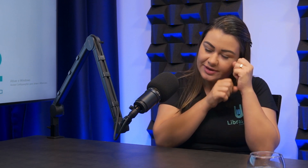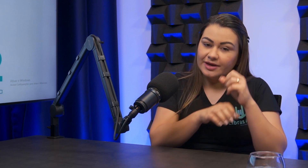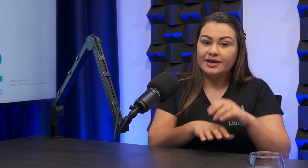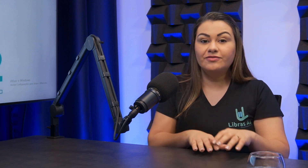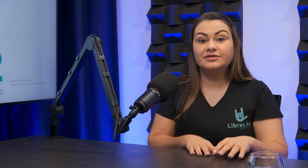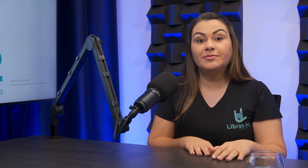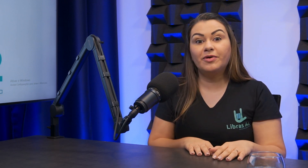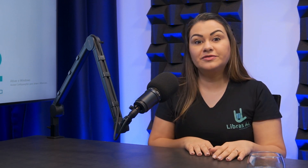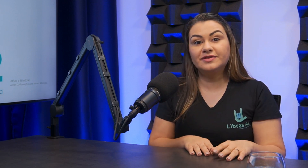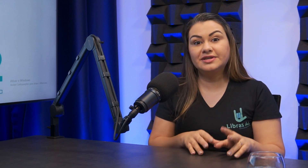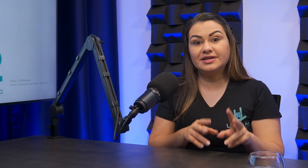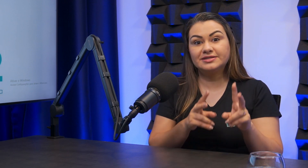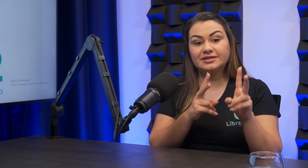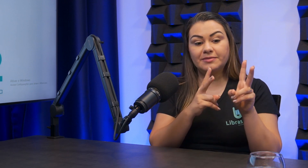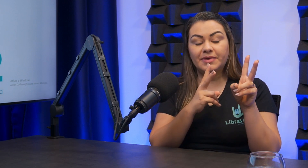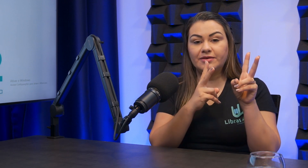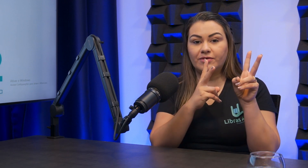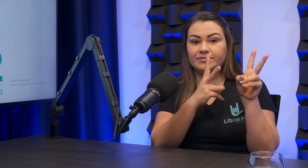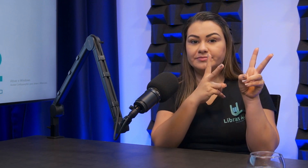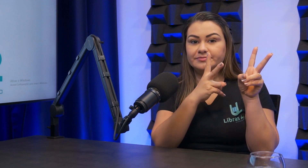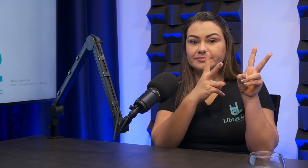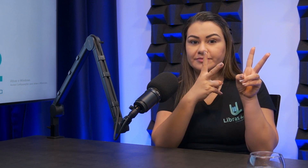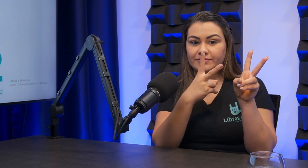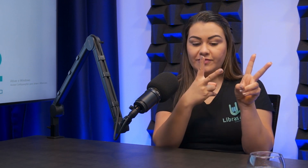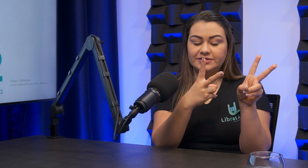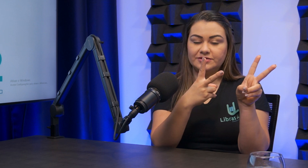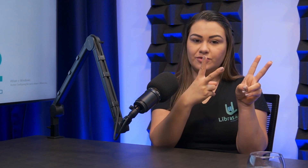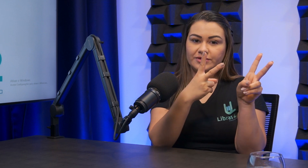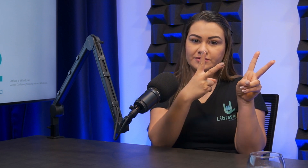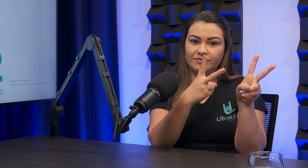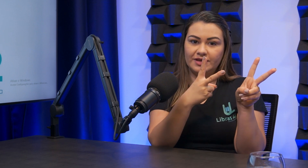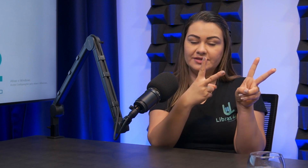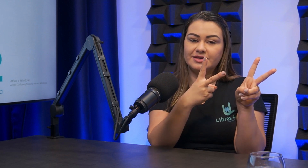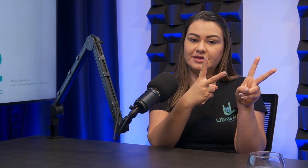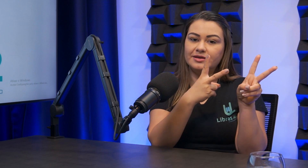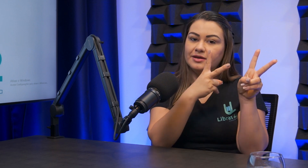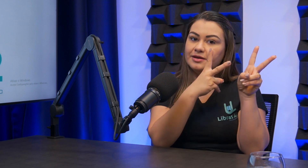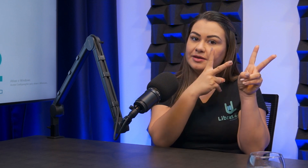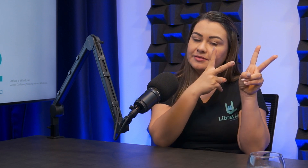E você pode fazer assim também, ó. Faz as 2 vezes aqui e...